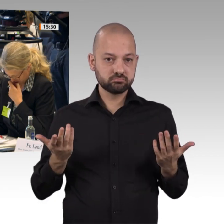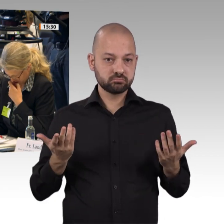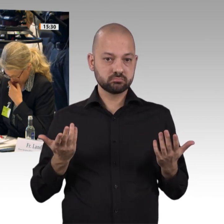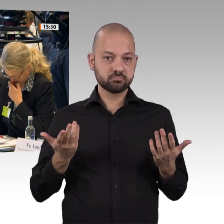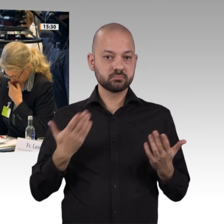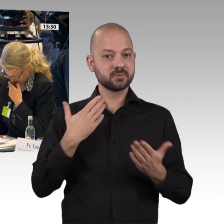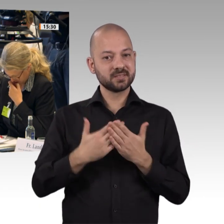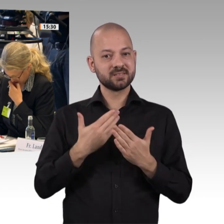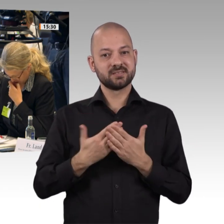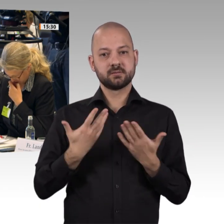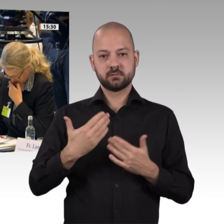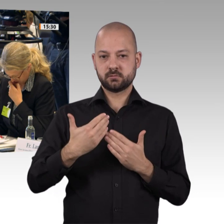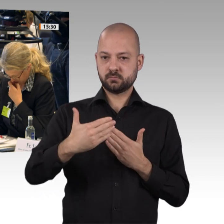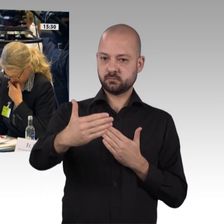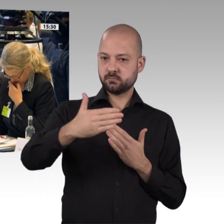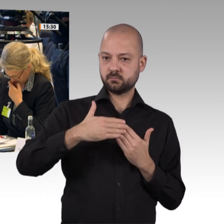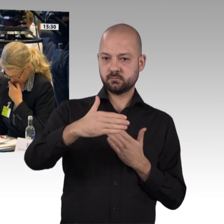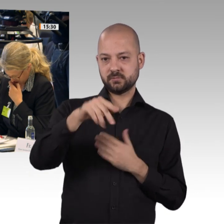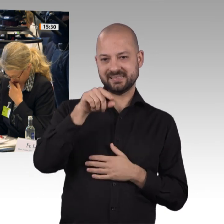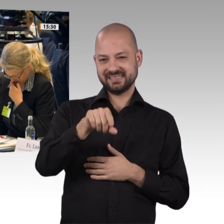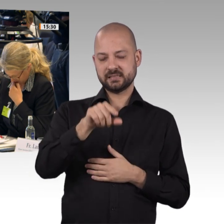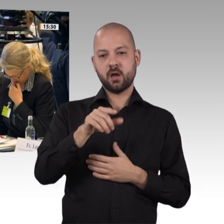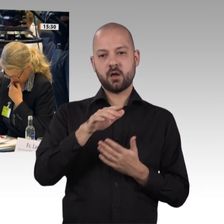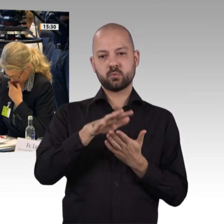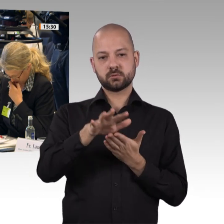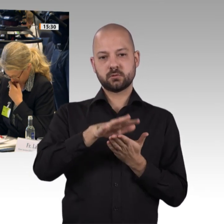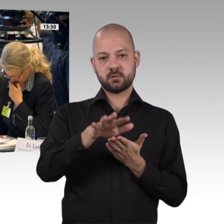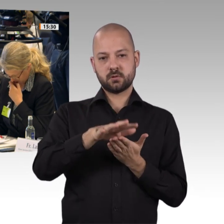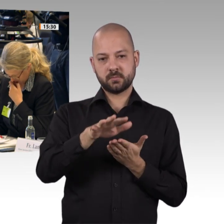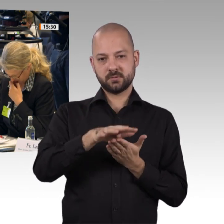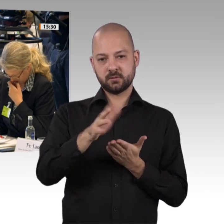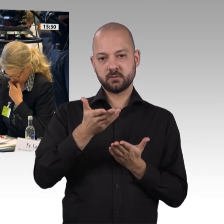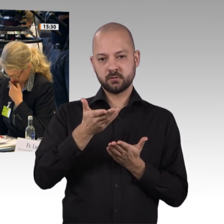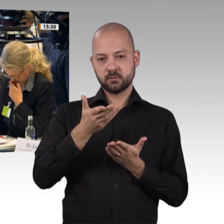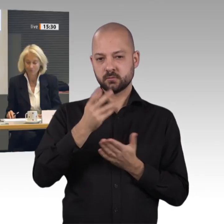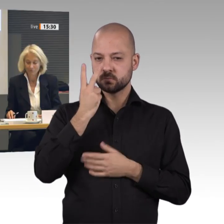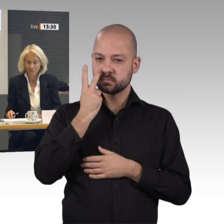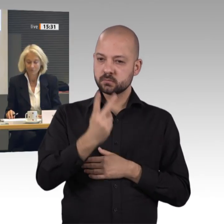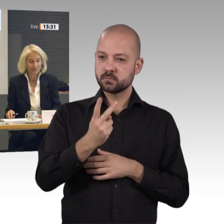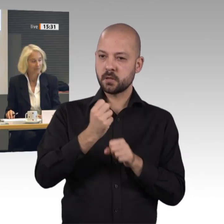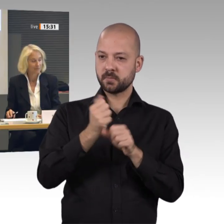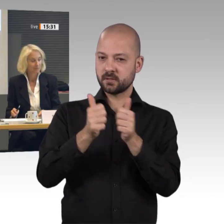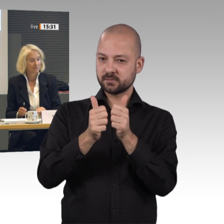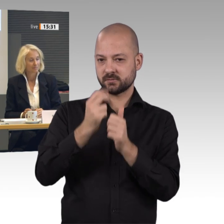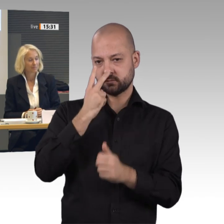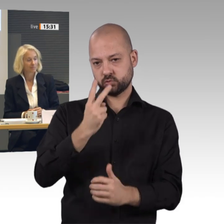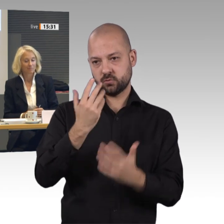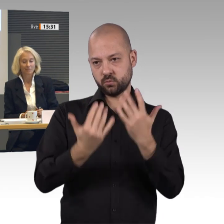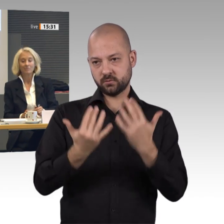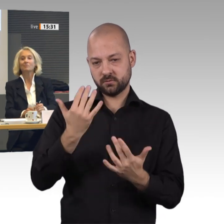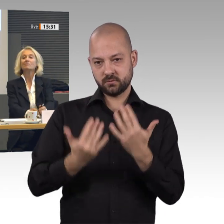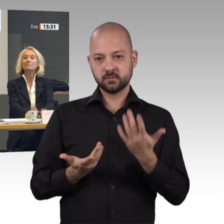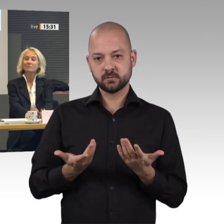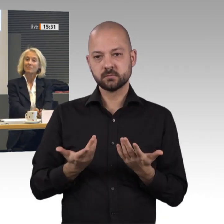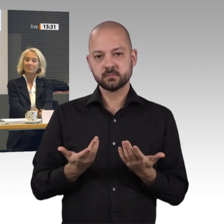BEH einfach noch einmal darauf aufmerksam gemacht haben. Dankeschön. Und Frau Welke.